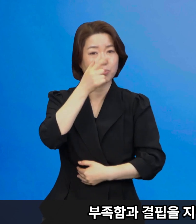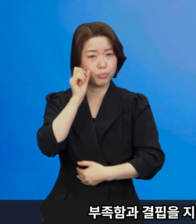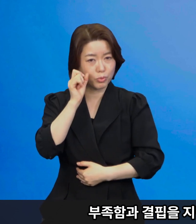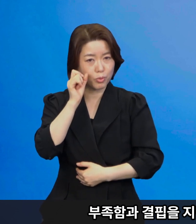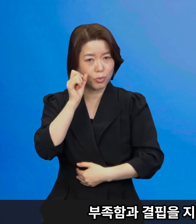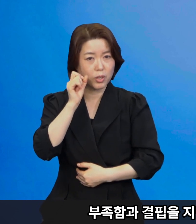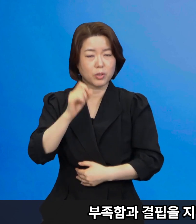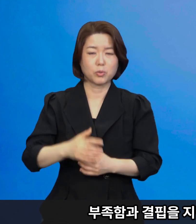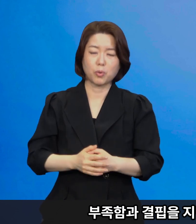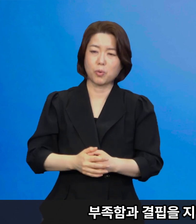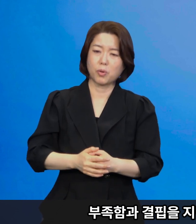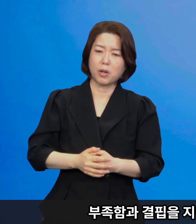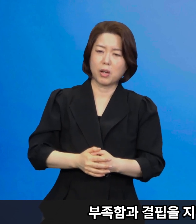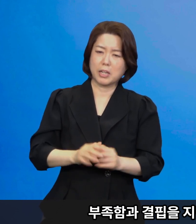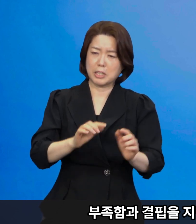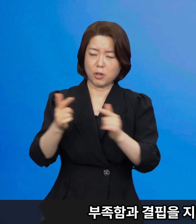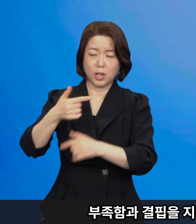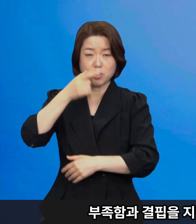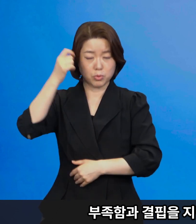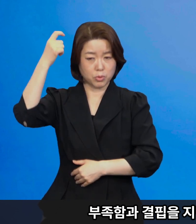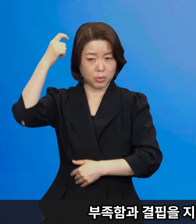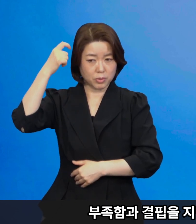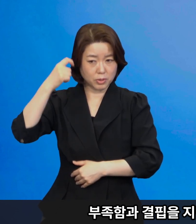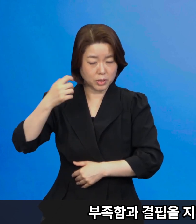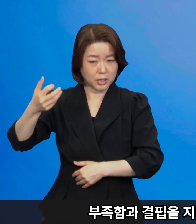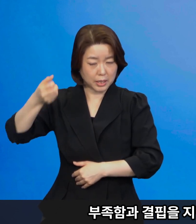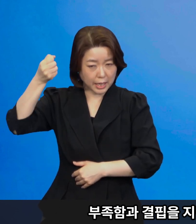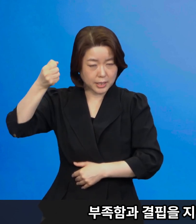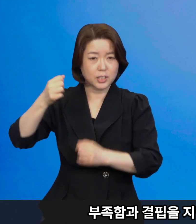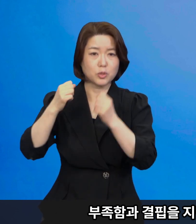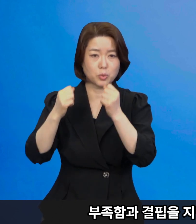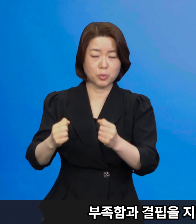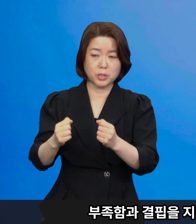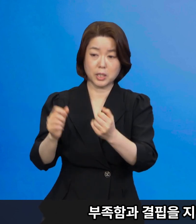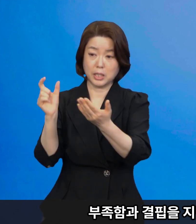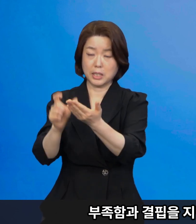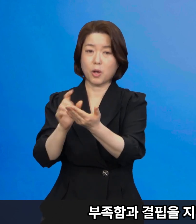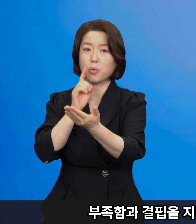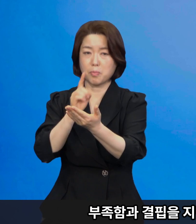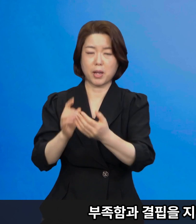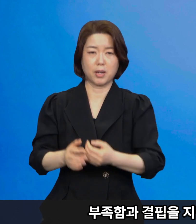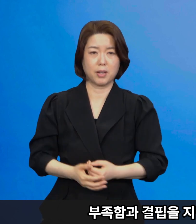부족함과 결핍을 지닌 존재라고 이야기합니다.